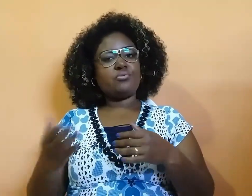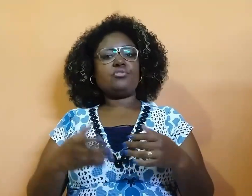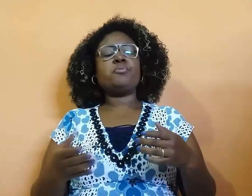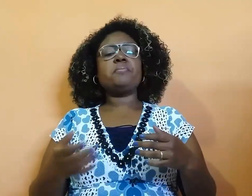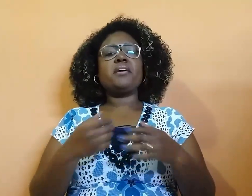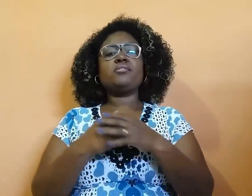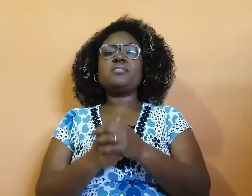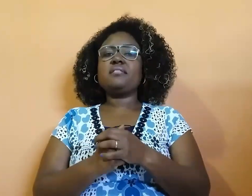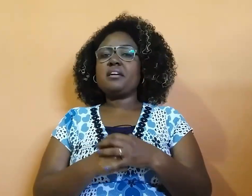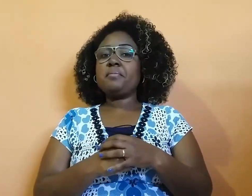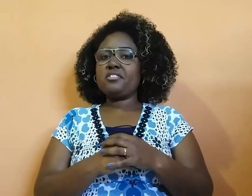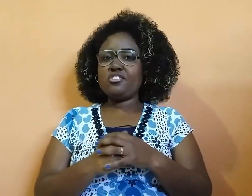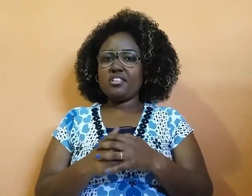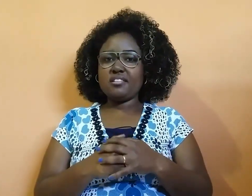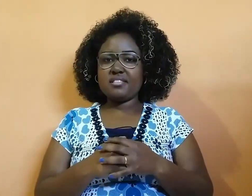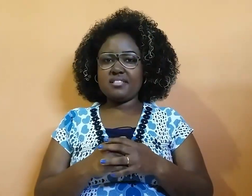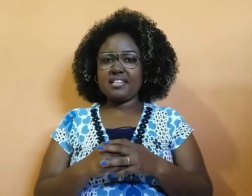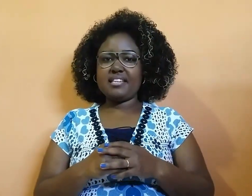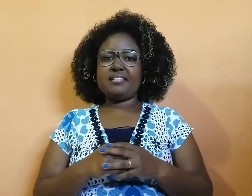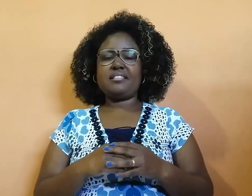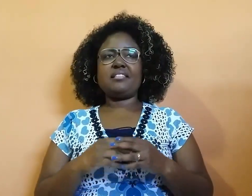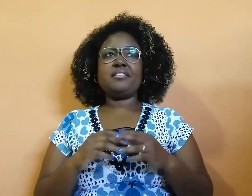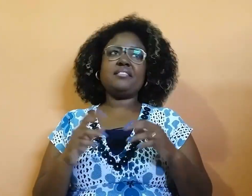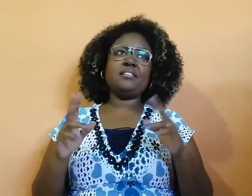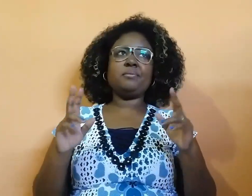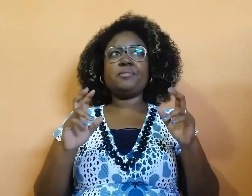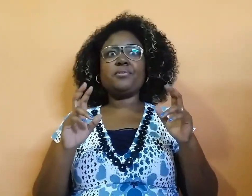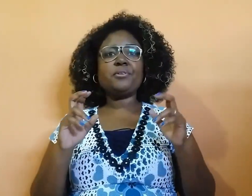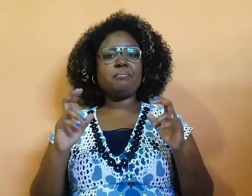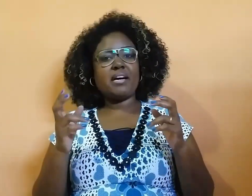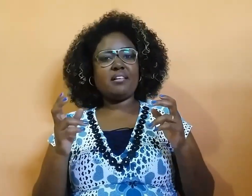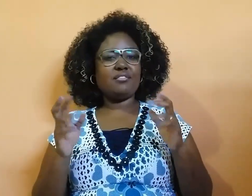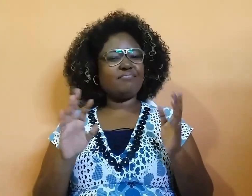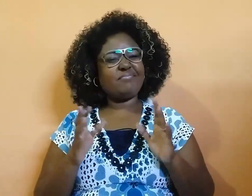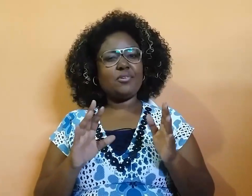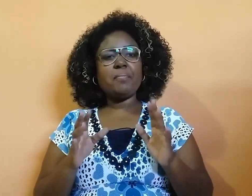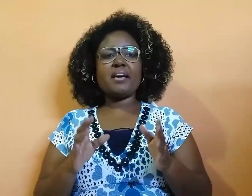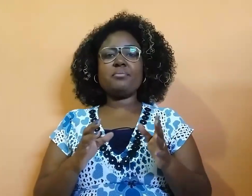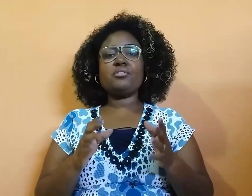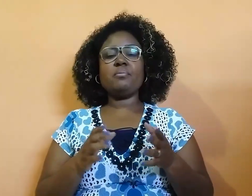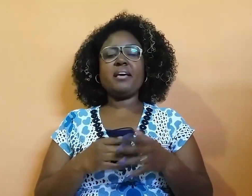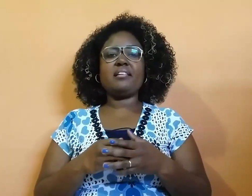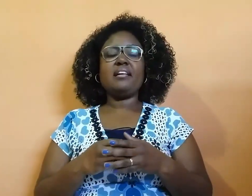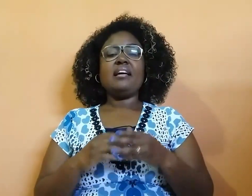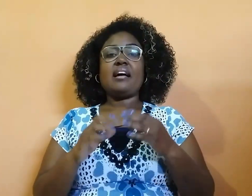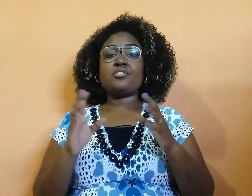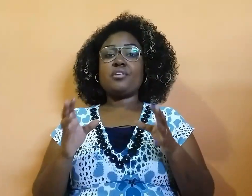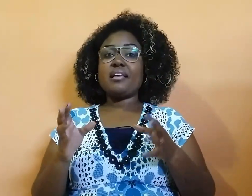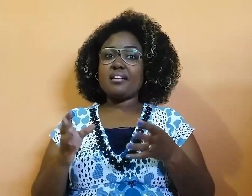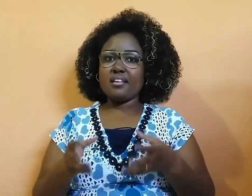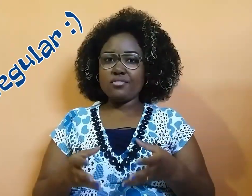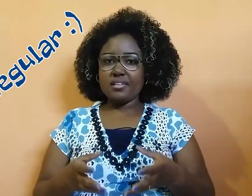os surdos por meio dos intérpretes de língua de sinais em dois de terror normal não pega muito bem na escola regular